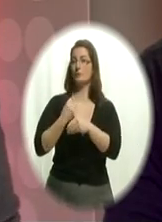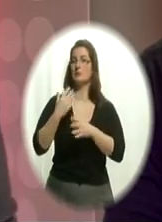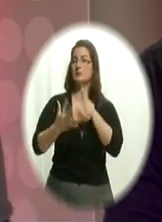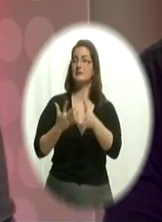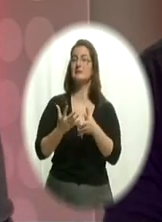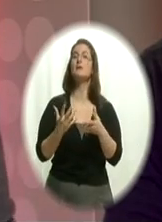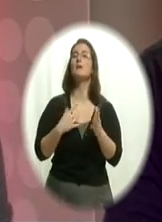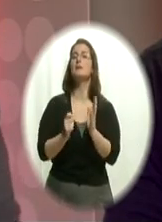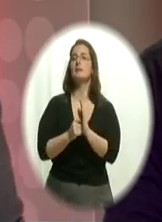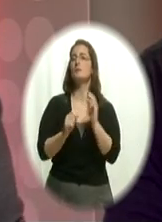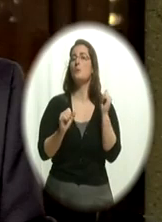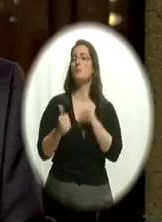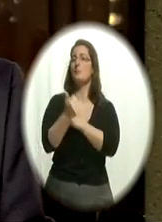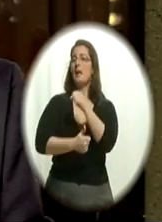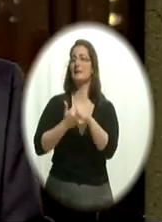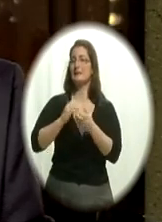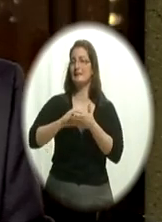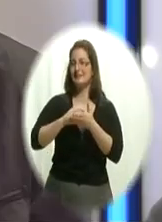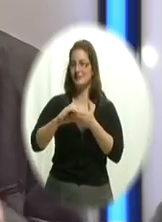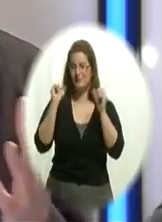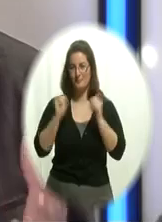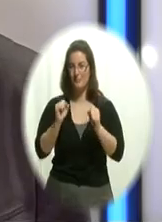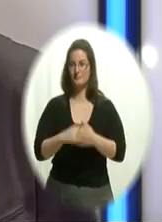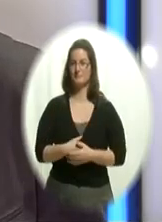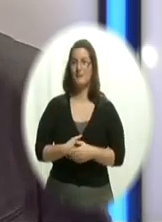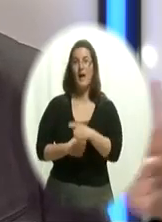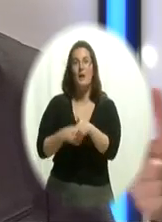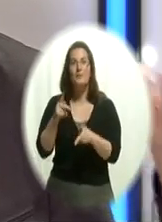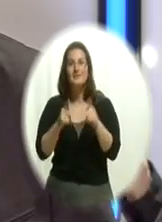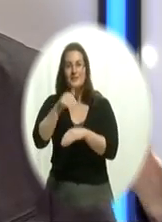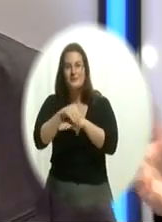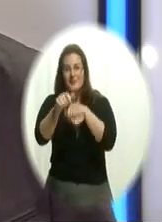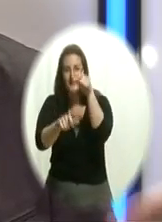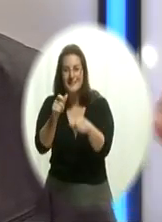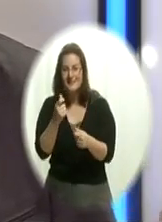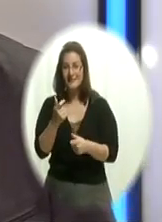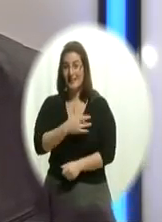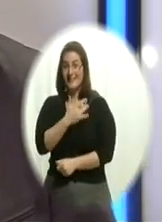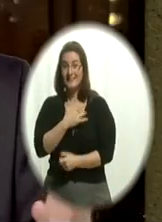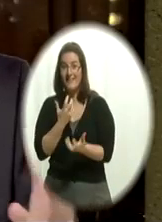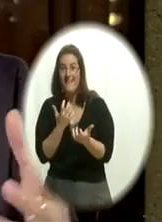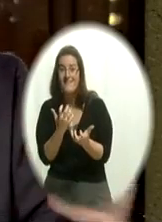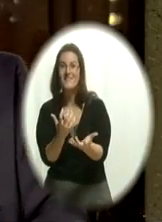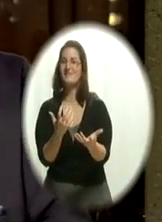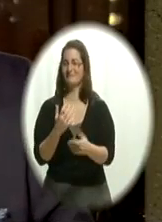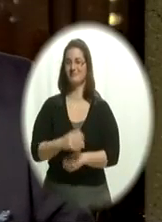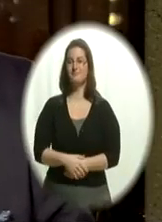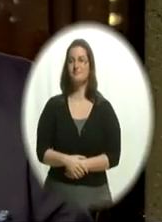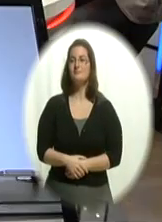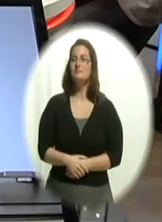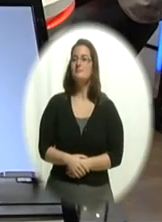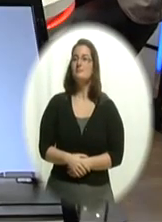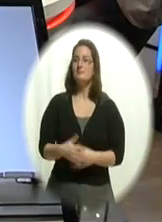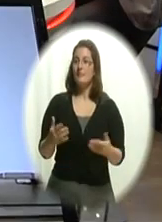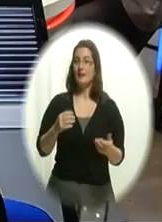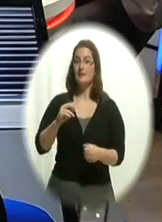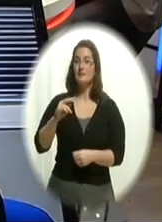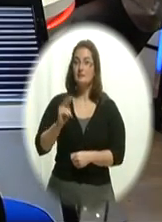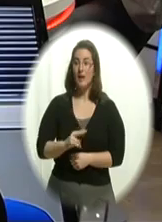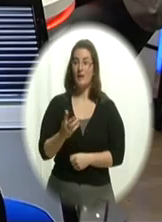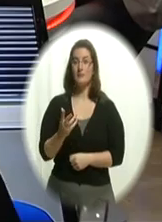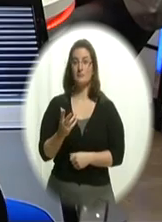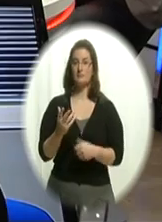de licence. C'est tout nouveau, c'est tout récemment. On va peut-être créer des vocations ce soir grâce à vous. Et en fait, on peut le dire vraiment au sens propre, hein, Félix, c'est